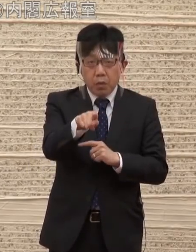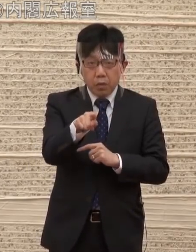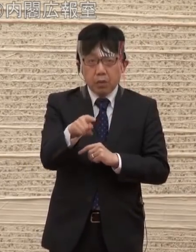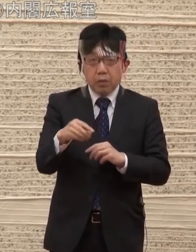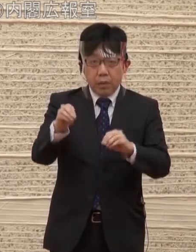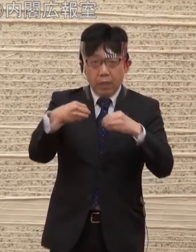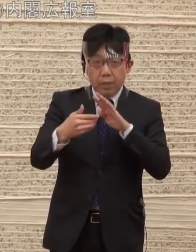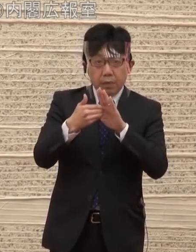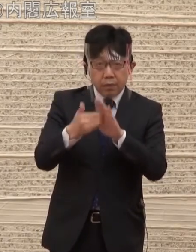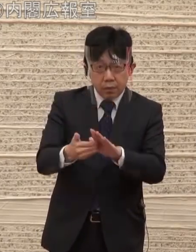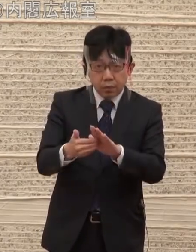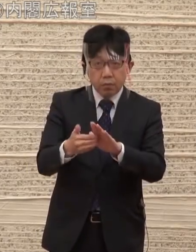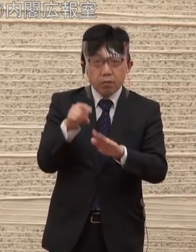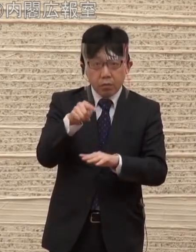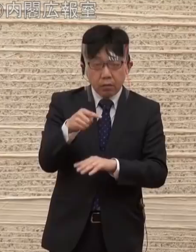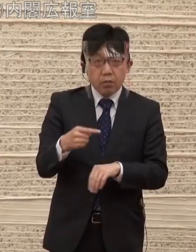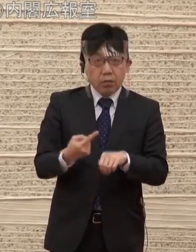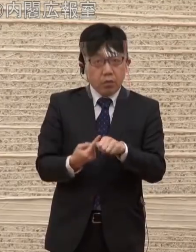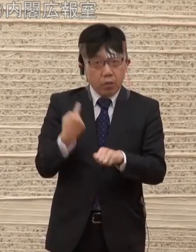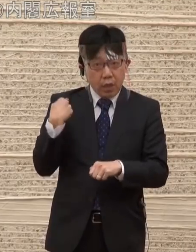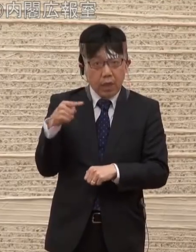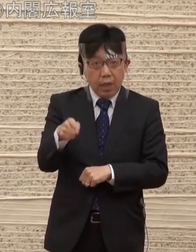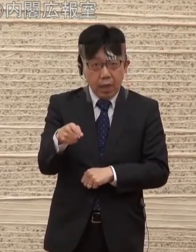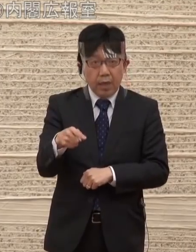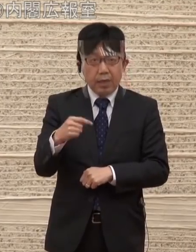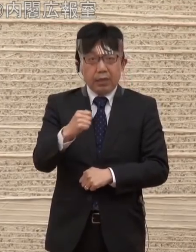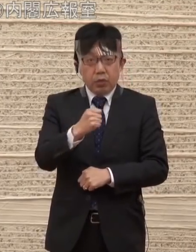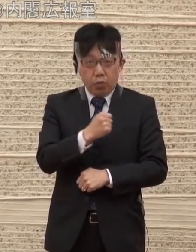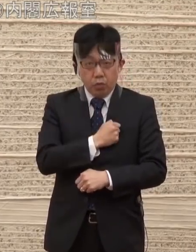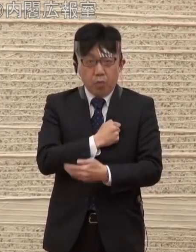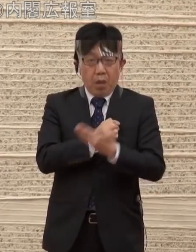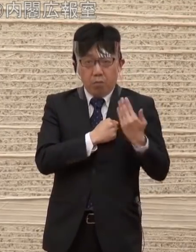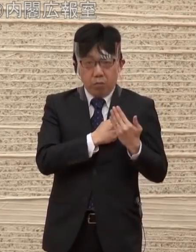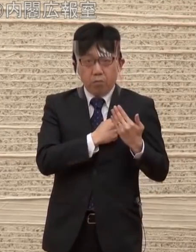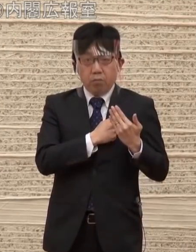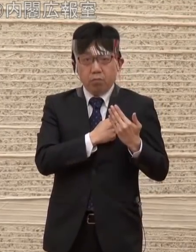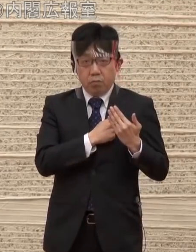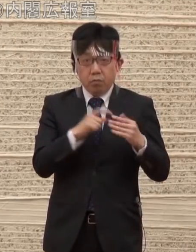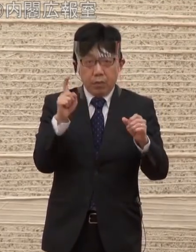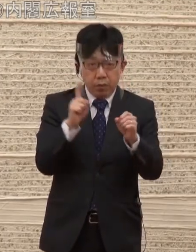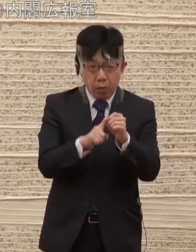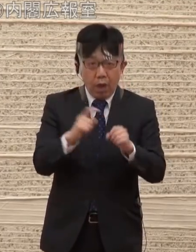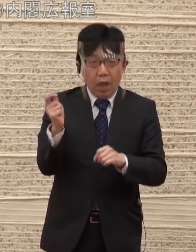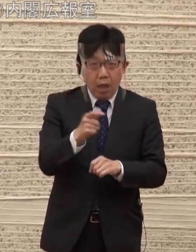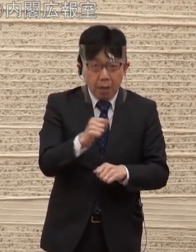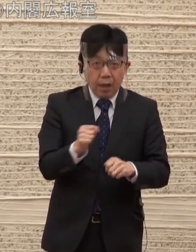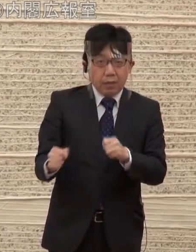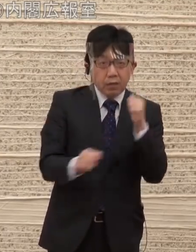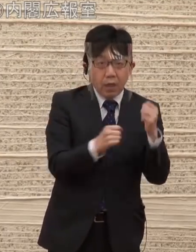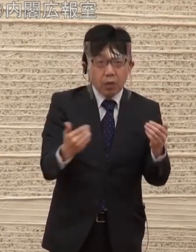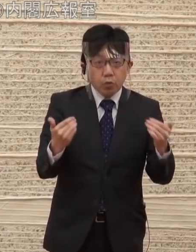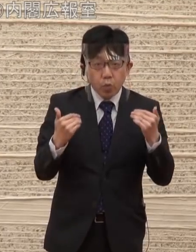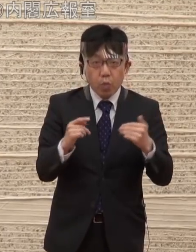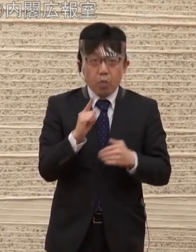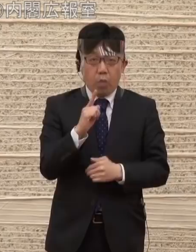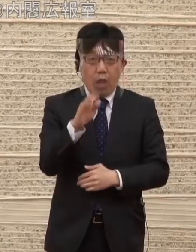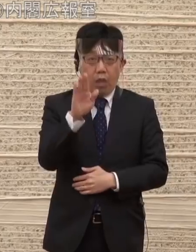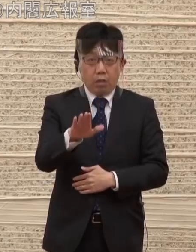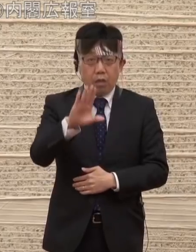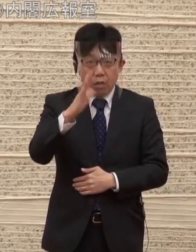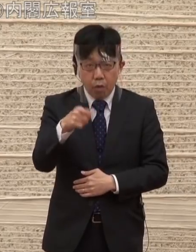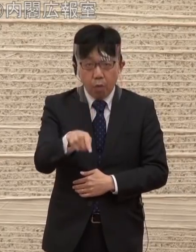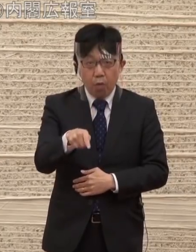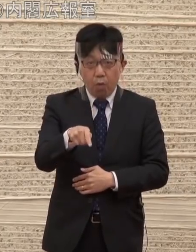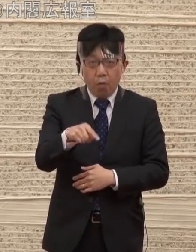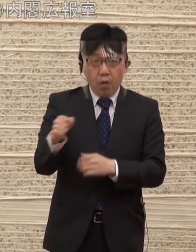あの命を守るコード早めの避難を呼びかけられましたが今回もそれは必要だと思いますが災害日&でどのように